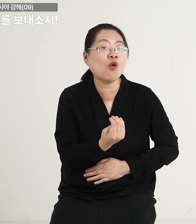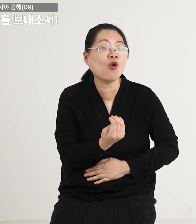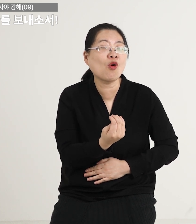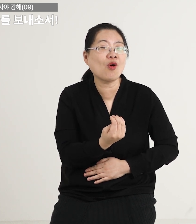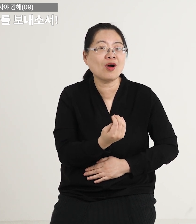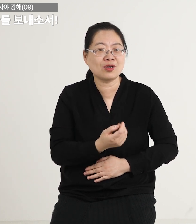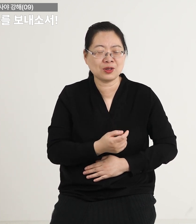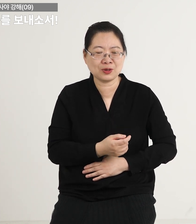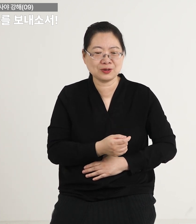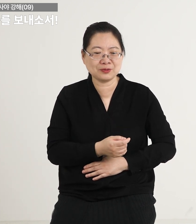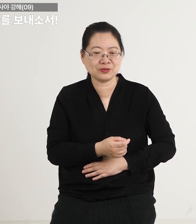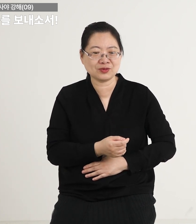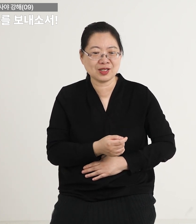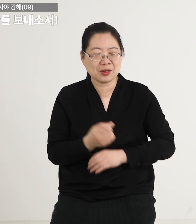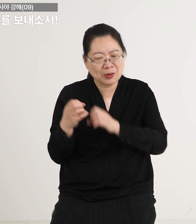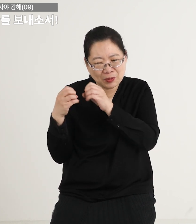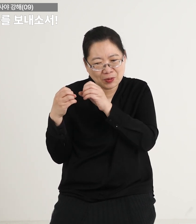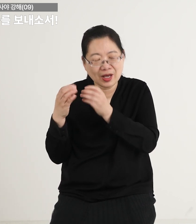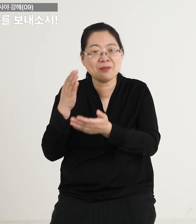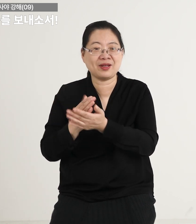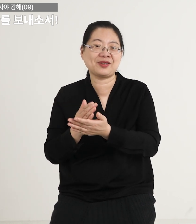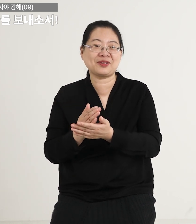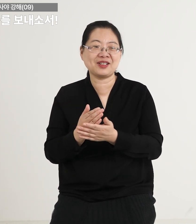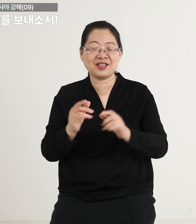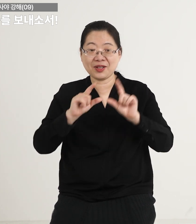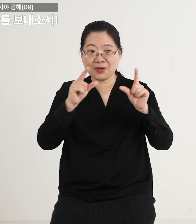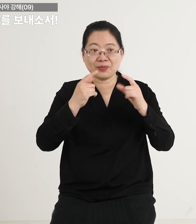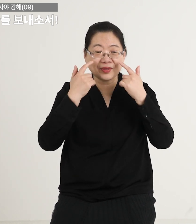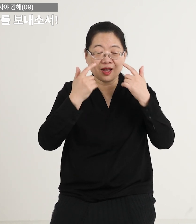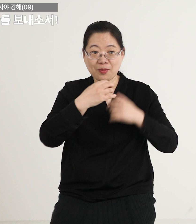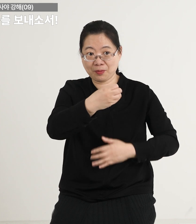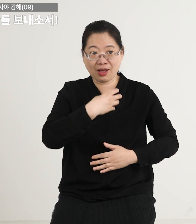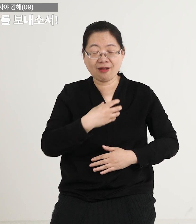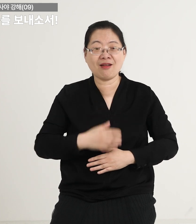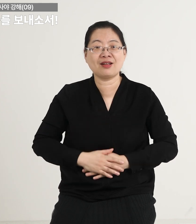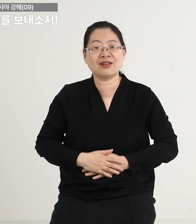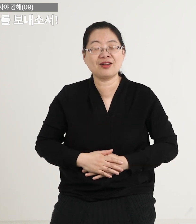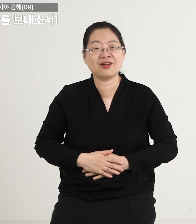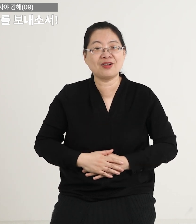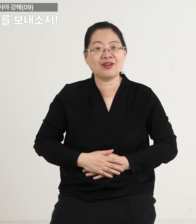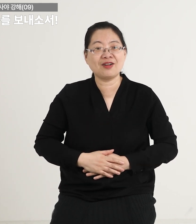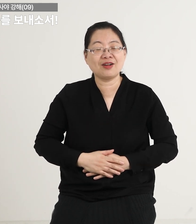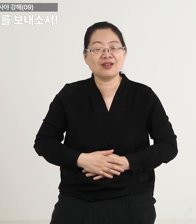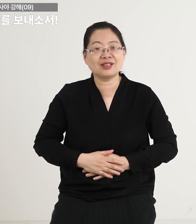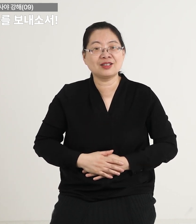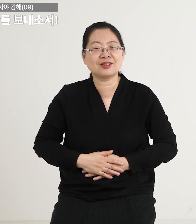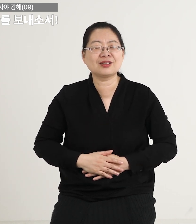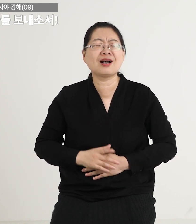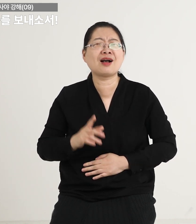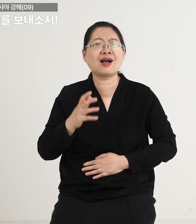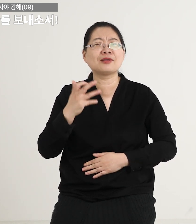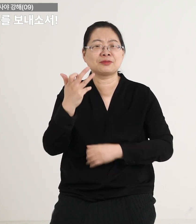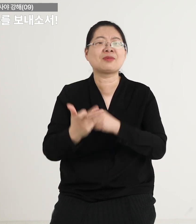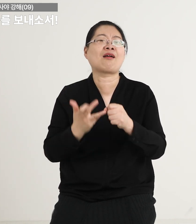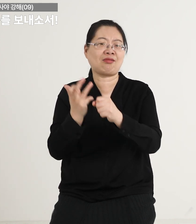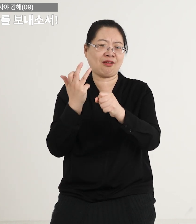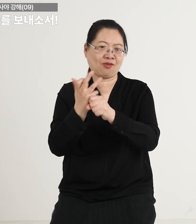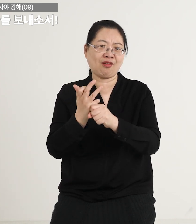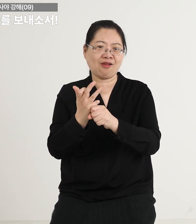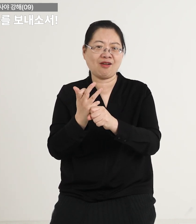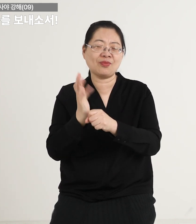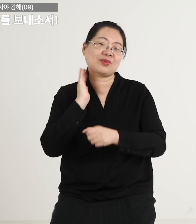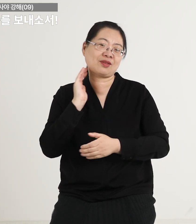그러지 마시고 연도를 정확하게. 이쪽 몇 년 했죠? 18년.